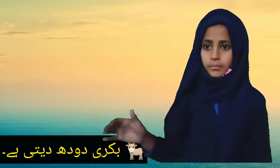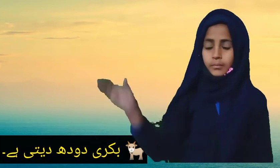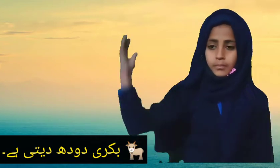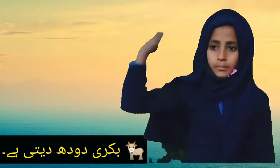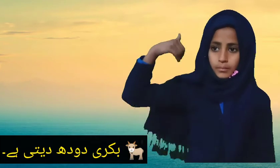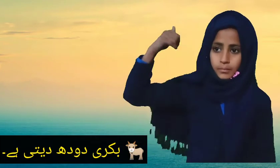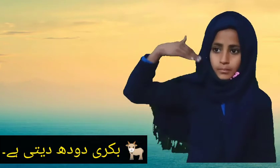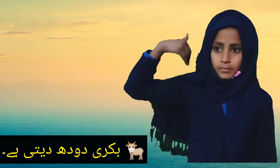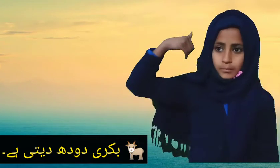बकरी